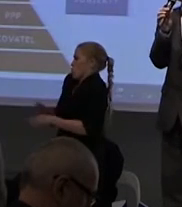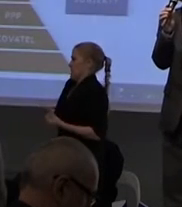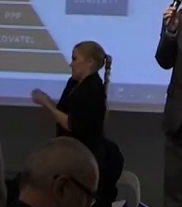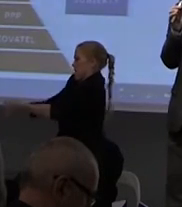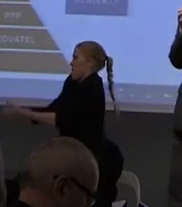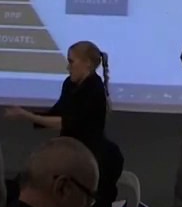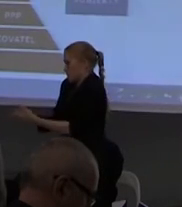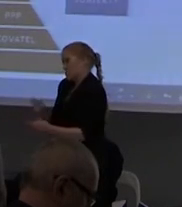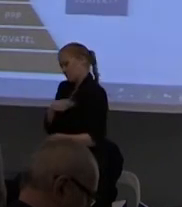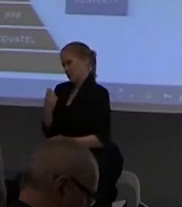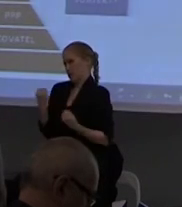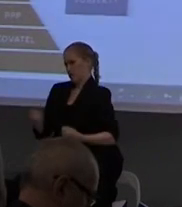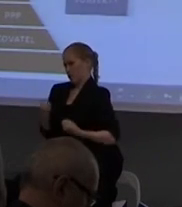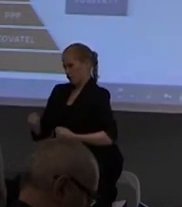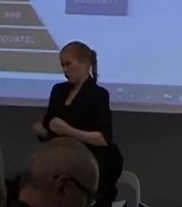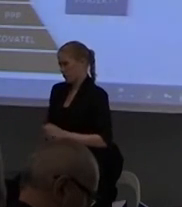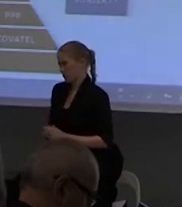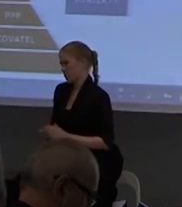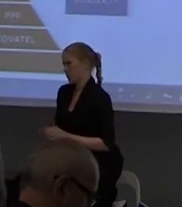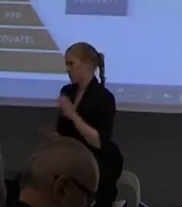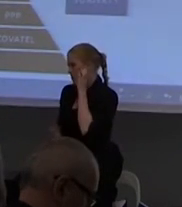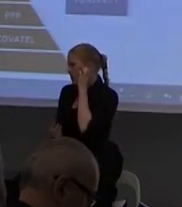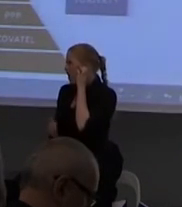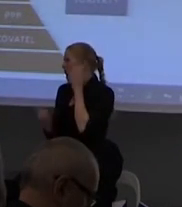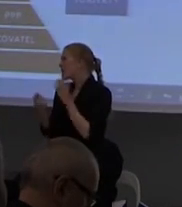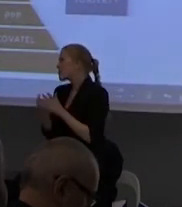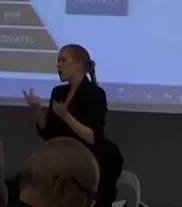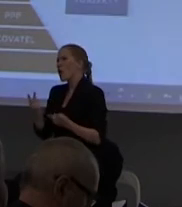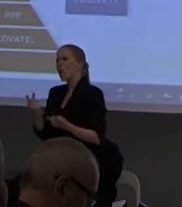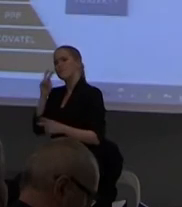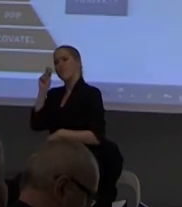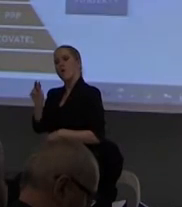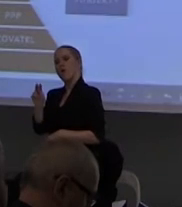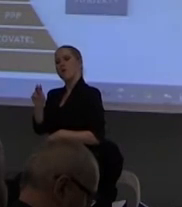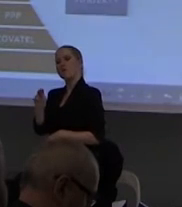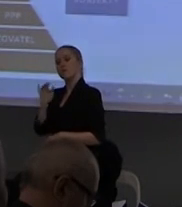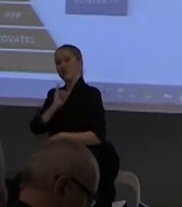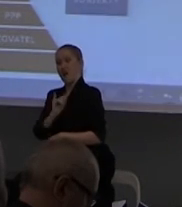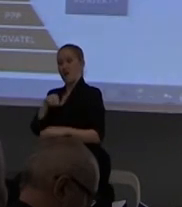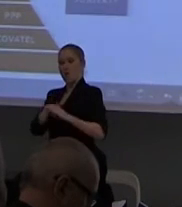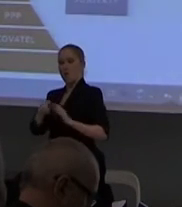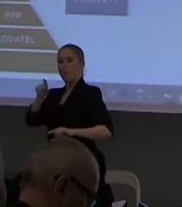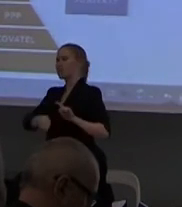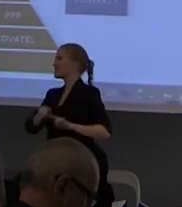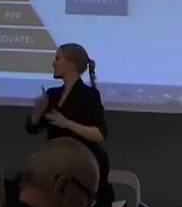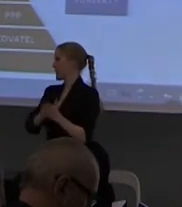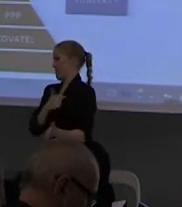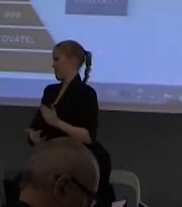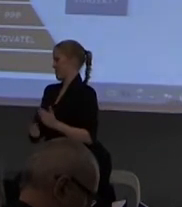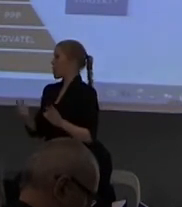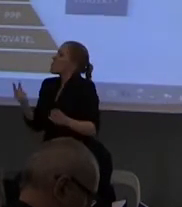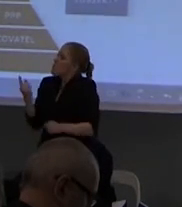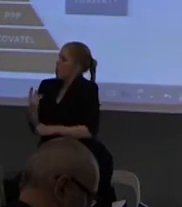nějakých nedostatcích, například v jazyku a podobně. Čili posuzovací schéma.